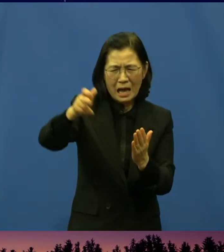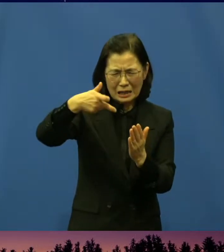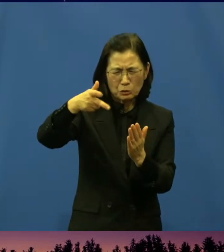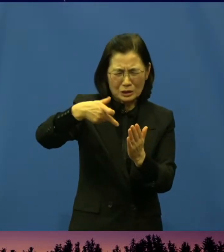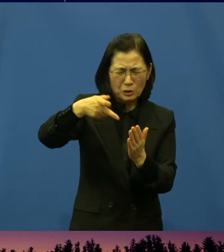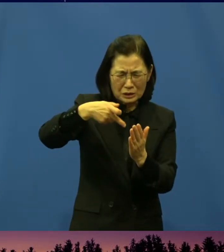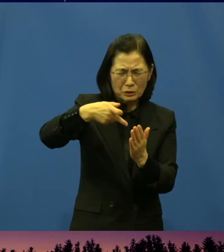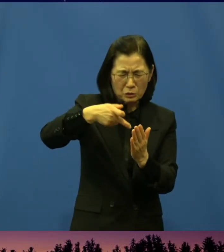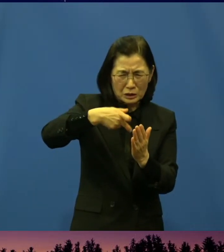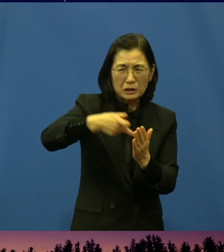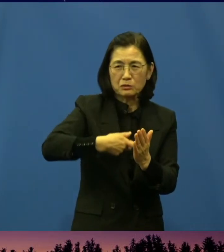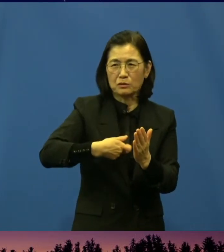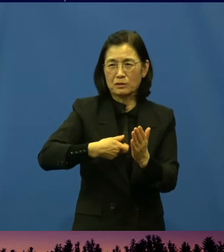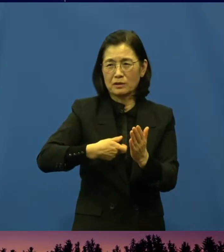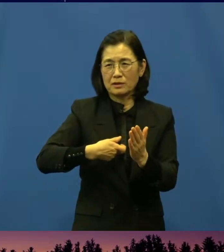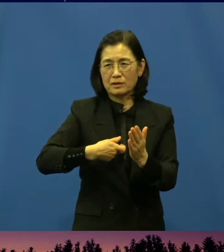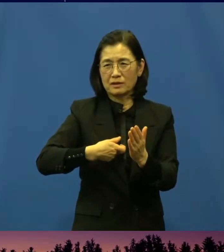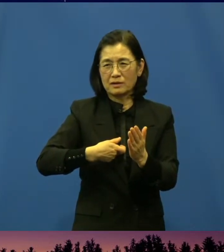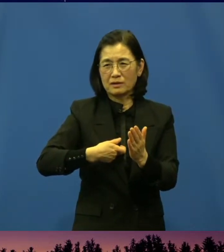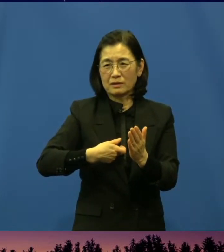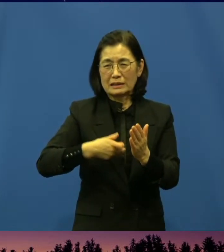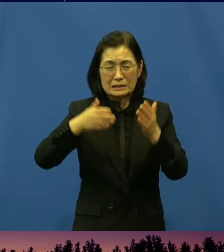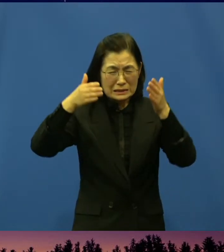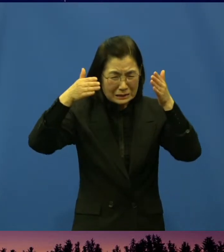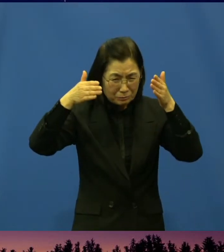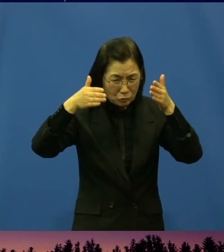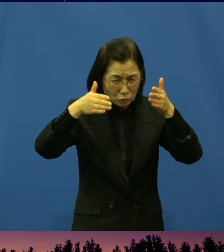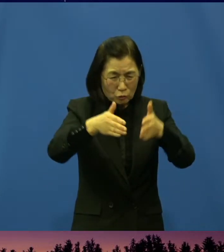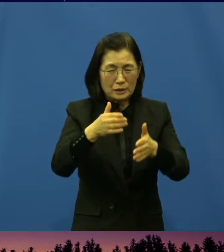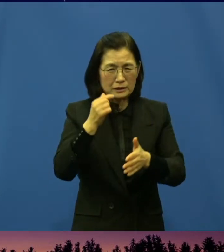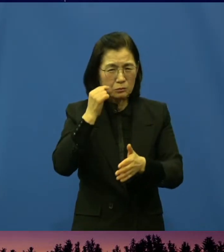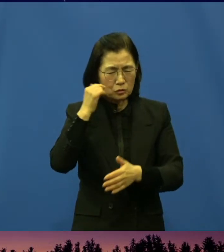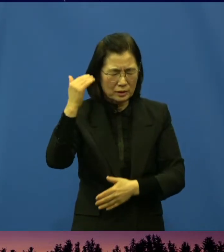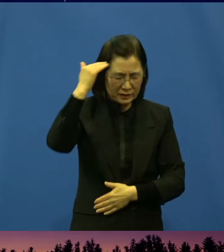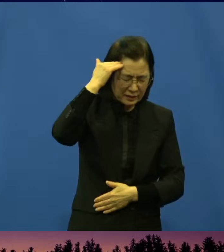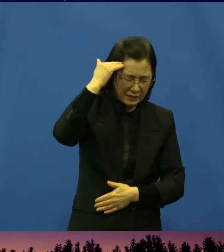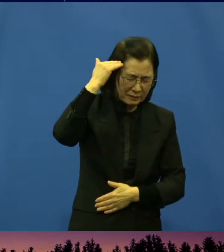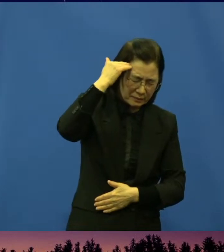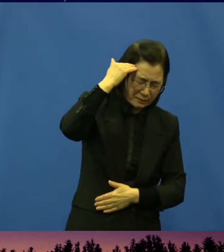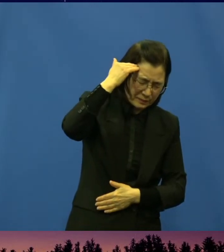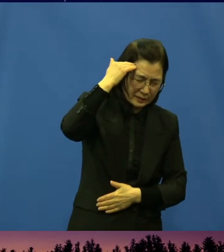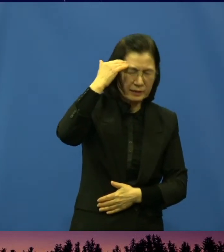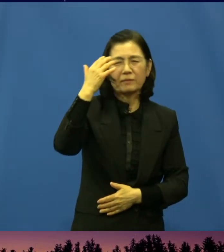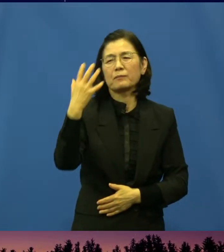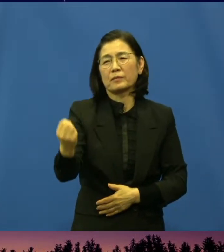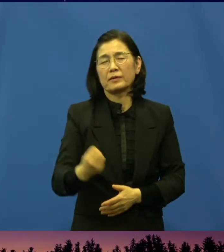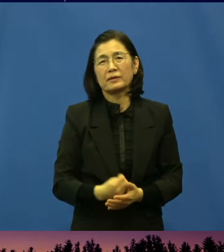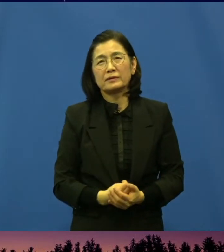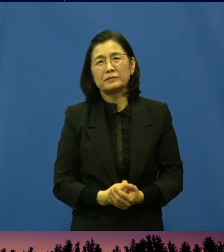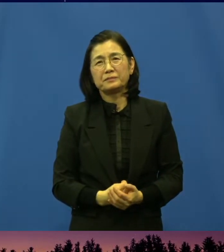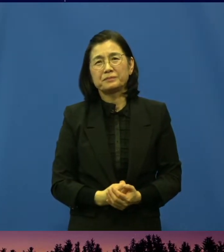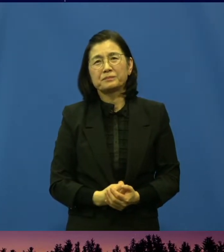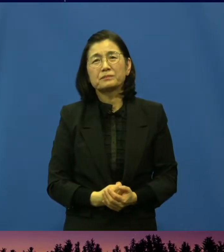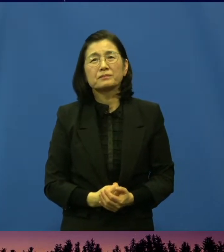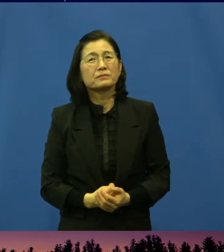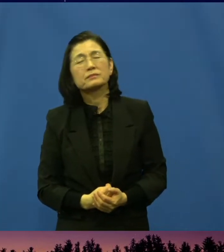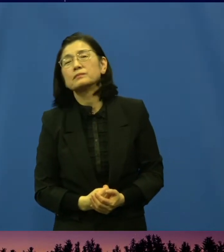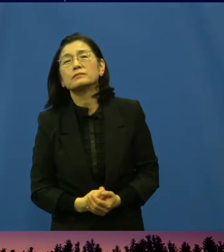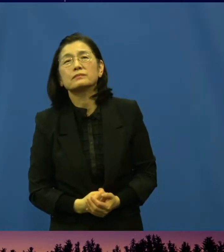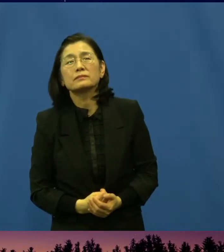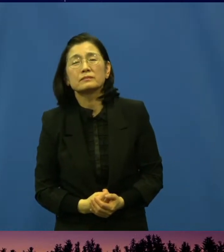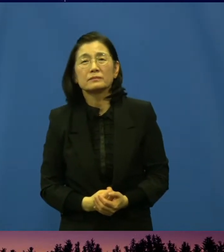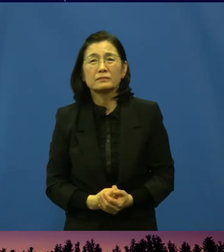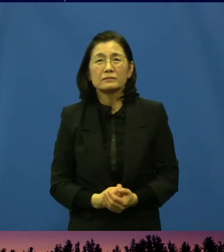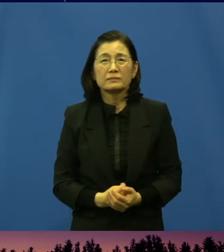저는 제 번호가 많이 안 알려져 있어요. 많이 안 알려져 가지고 목사님들하고도 우리 이제 비서실을